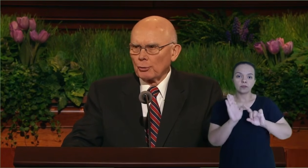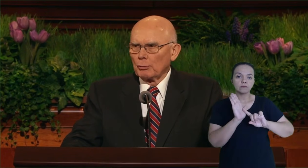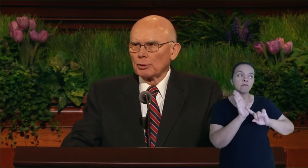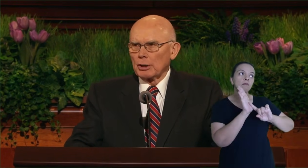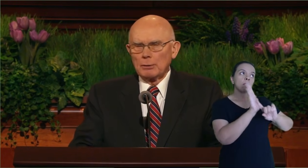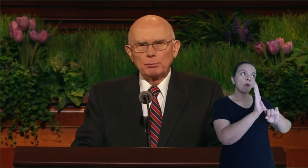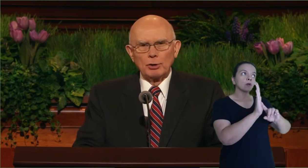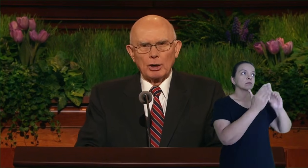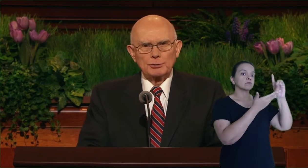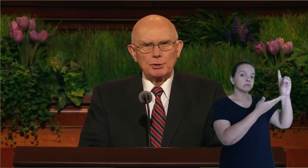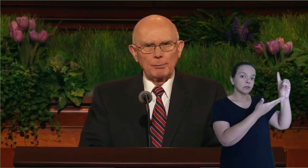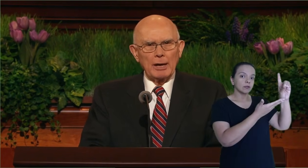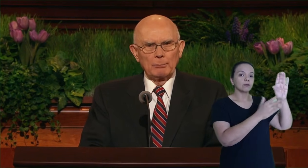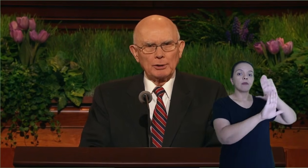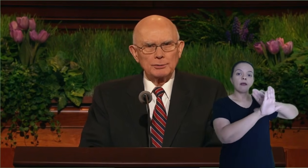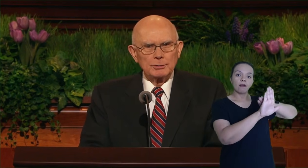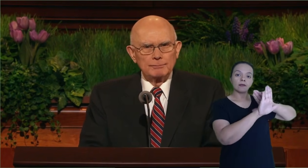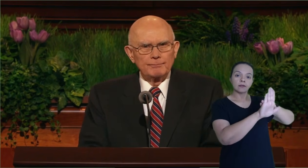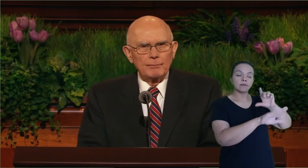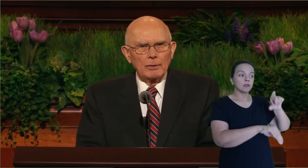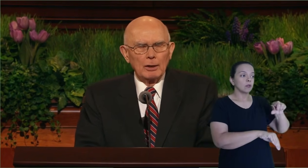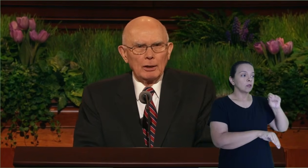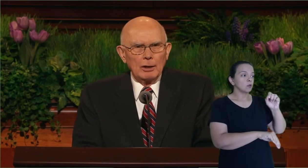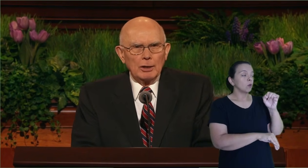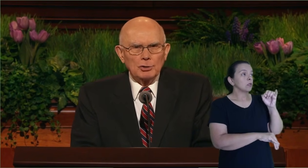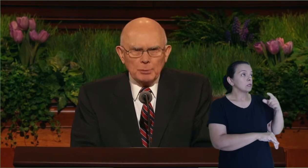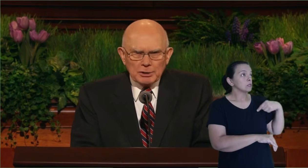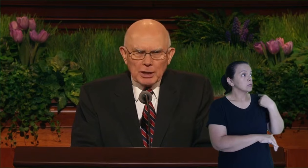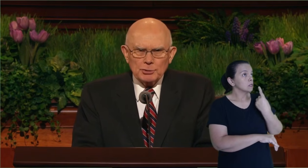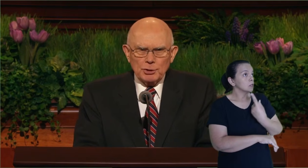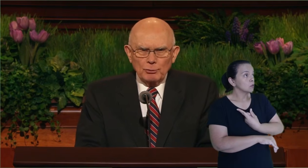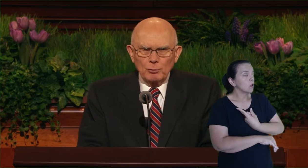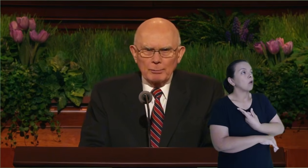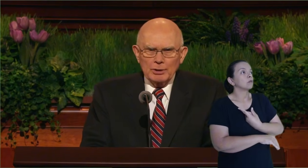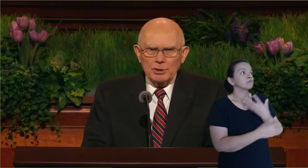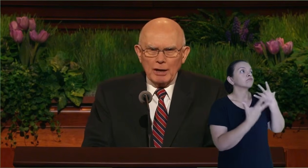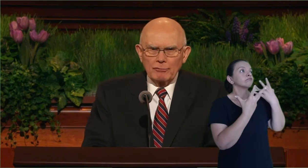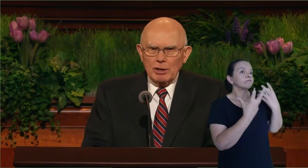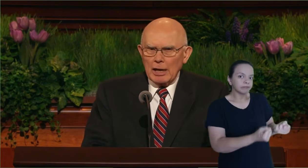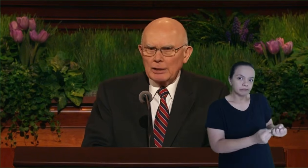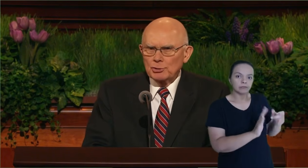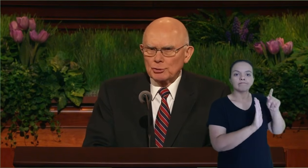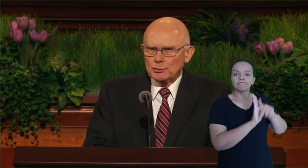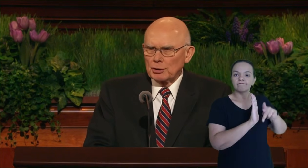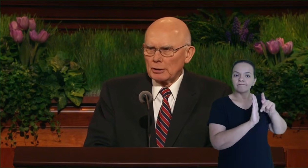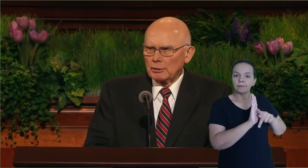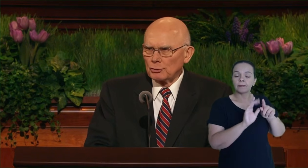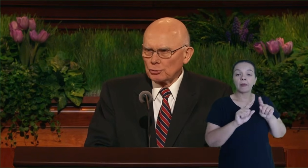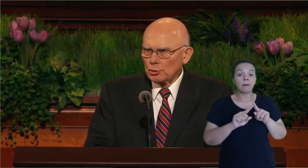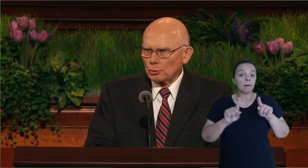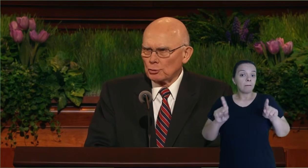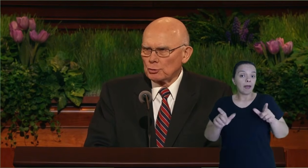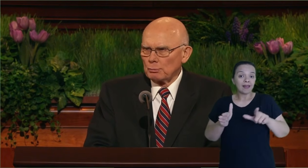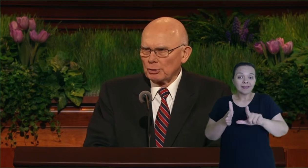somos testados, a fim de mostrar que guardaremos os mandamentos de Deus. A fim de sermos